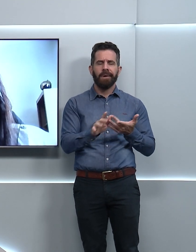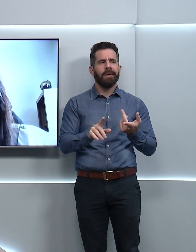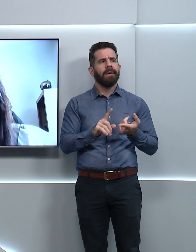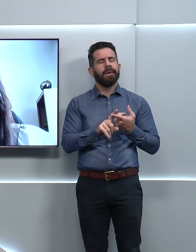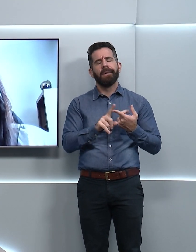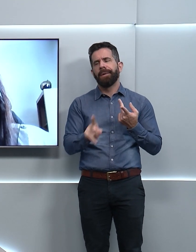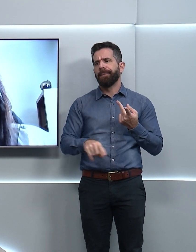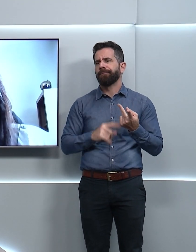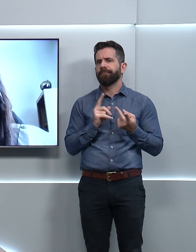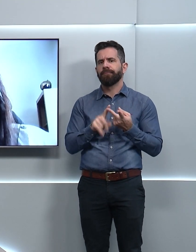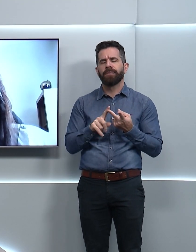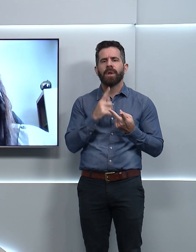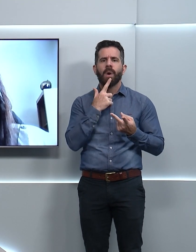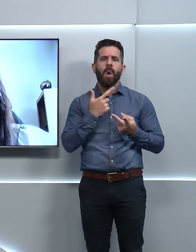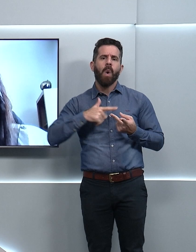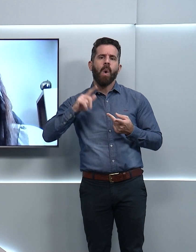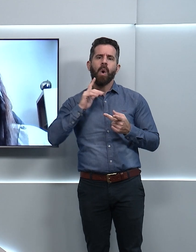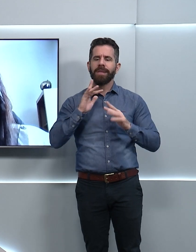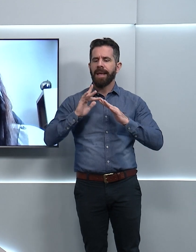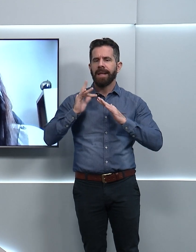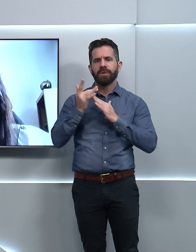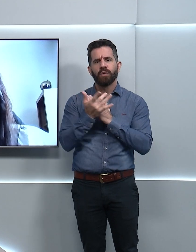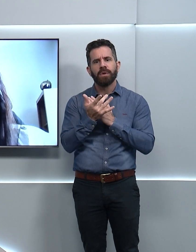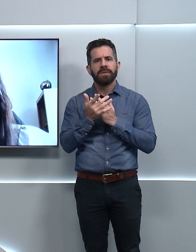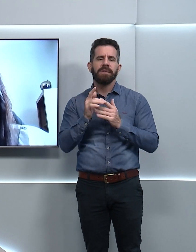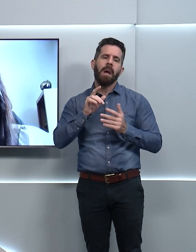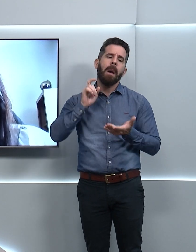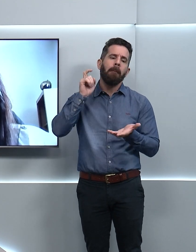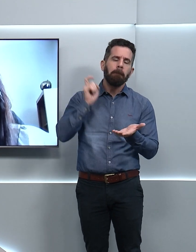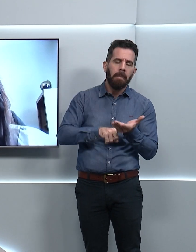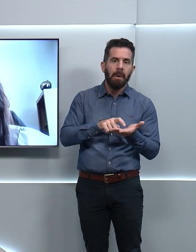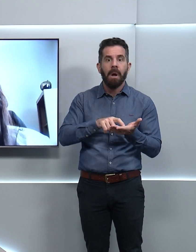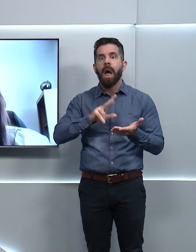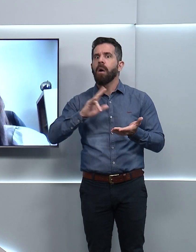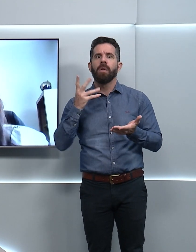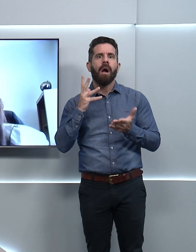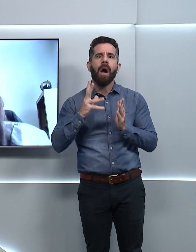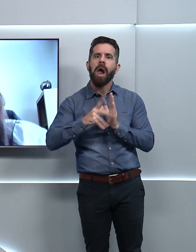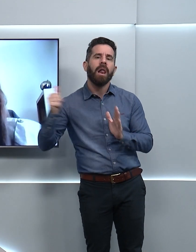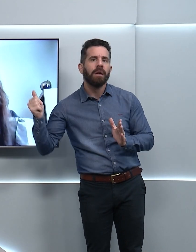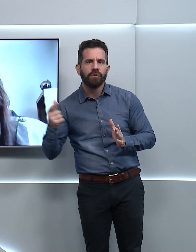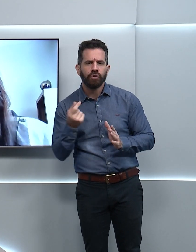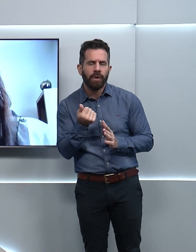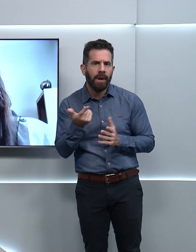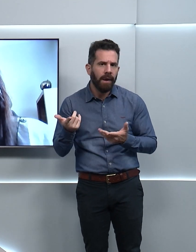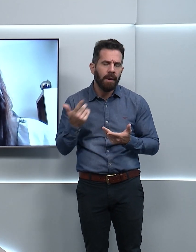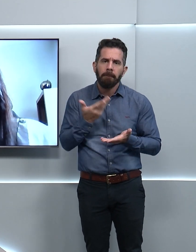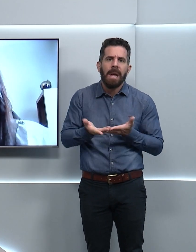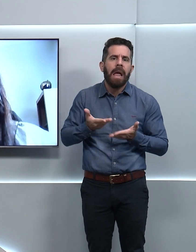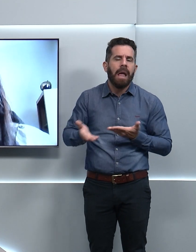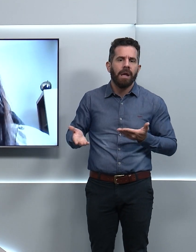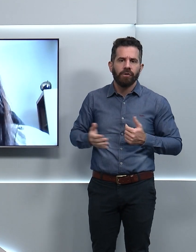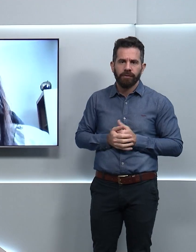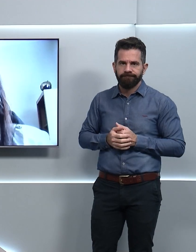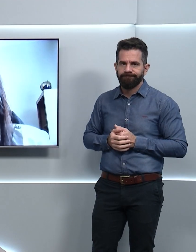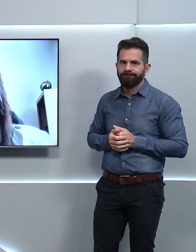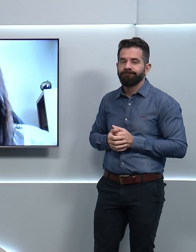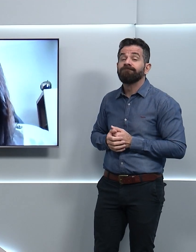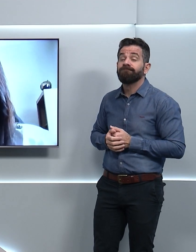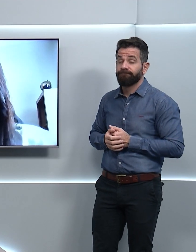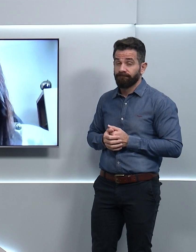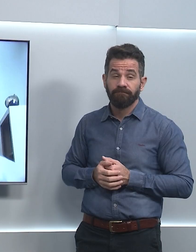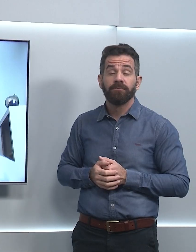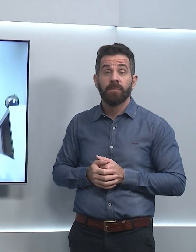por causa de redes sociais, Conta pra gente. Então, são várias as fraudes às quais